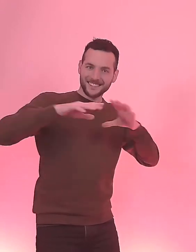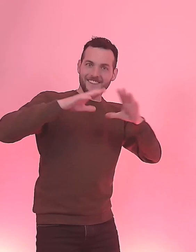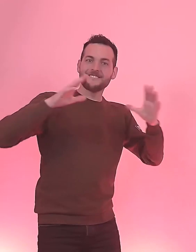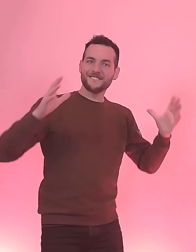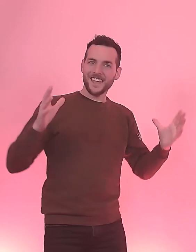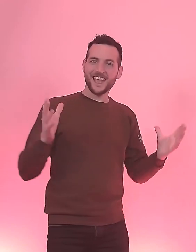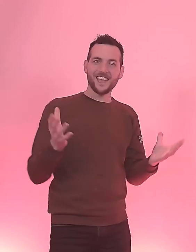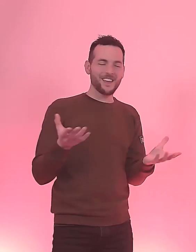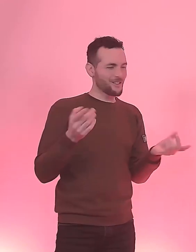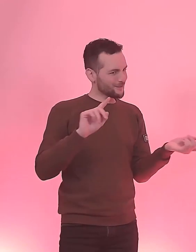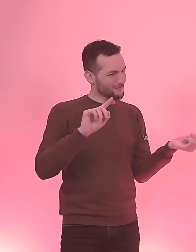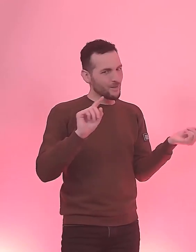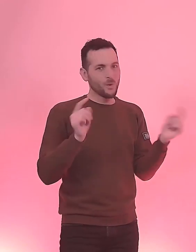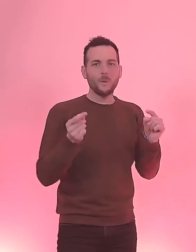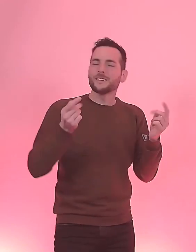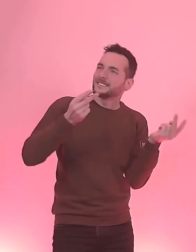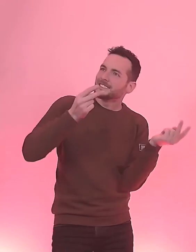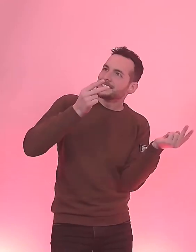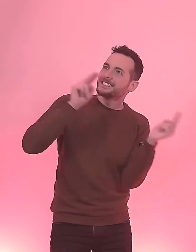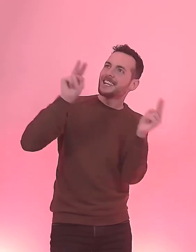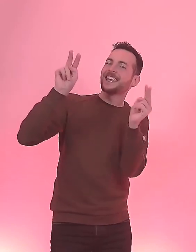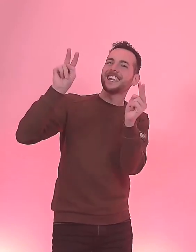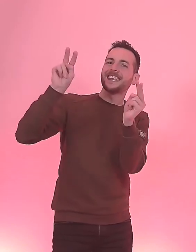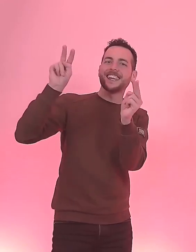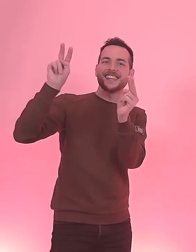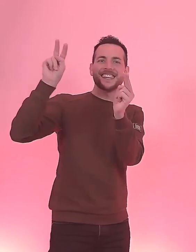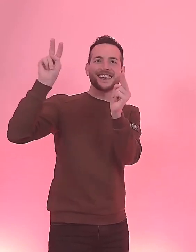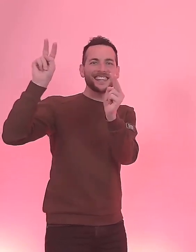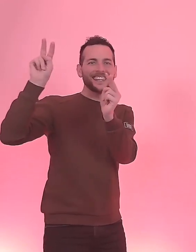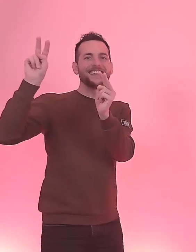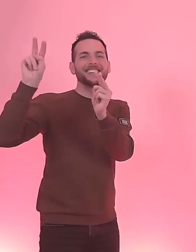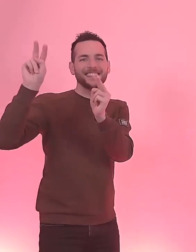er is hoor je ziet